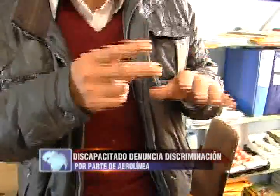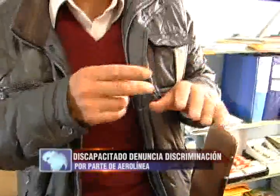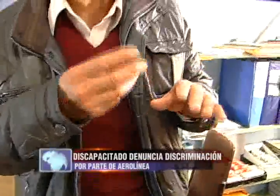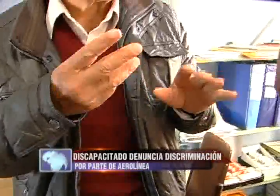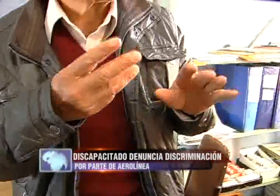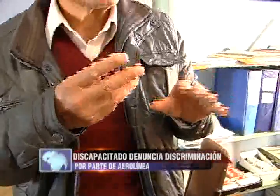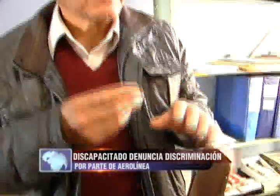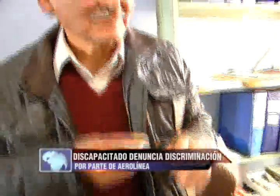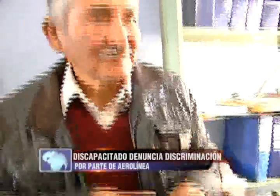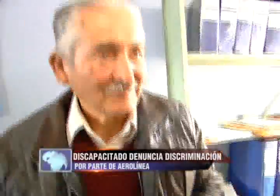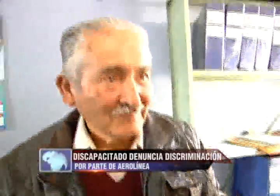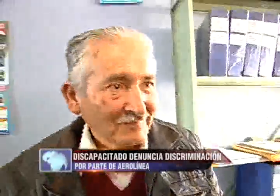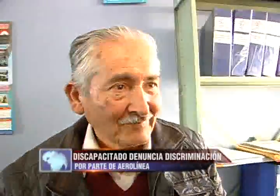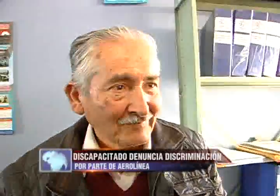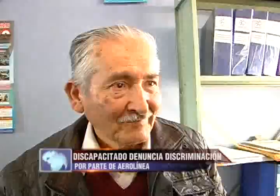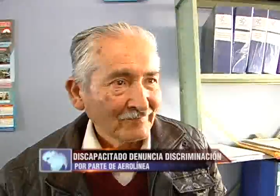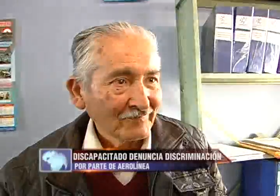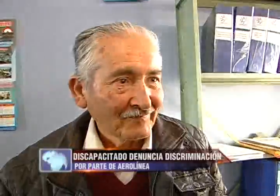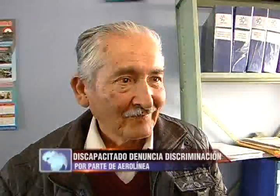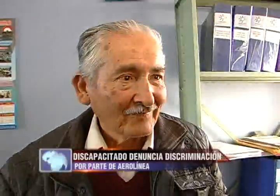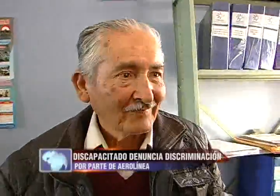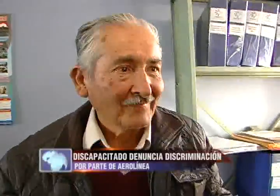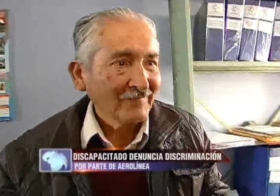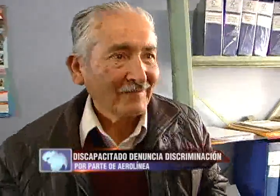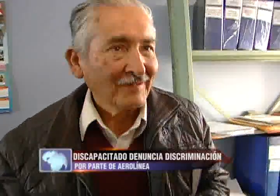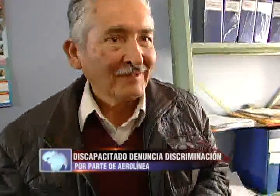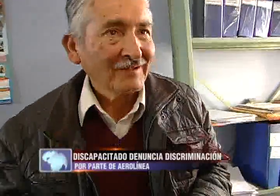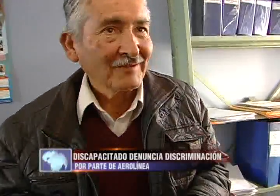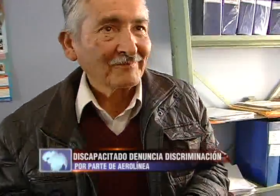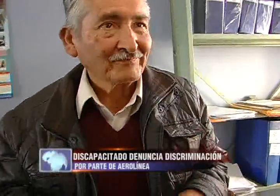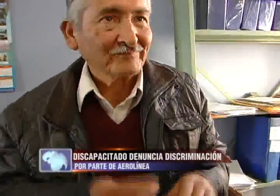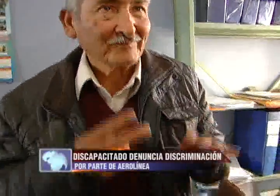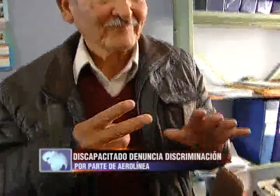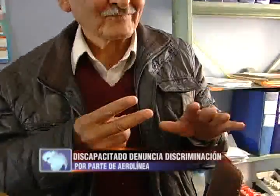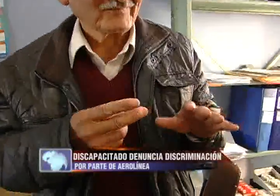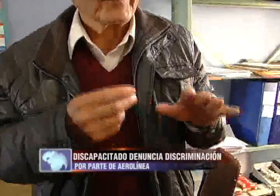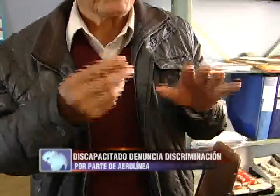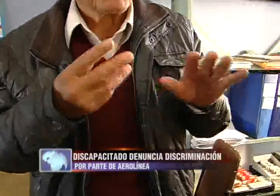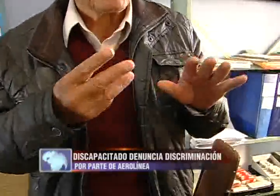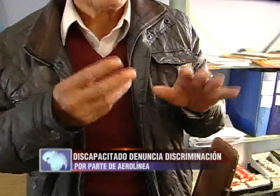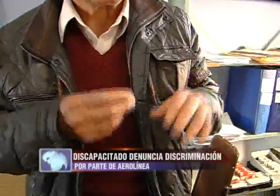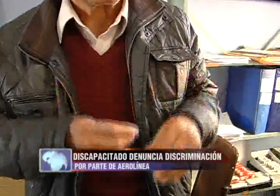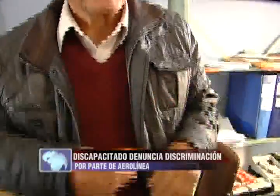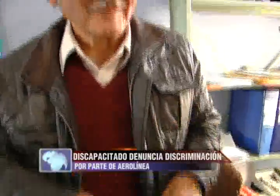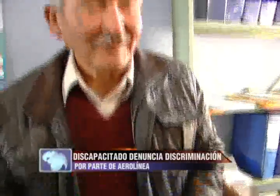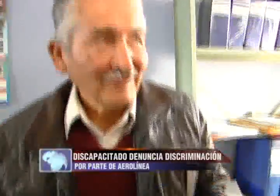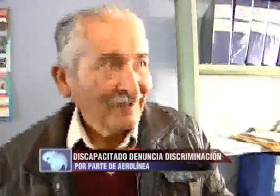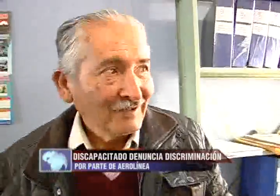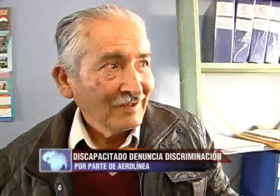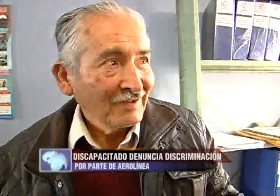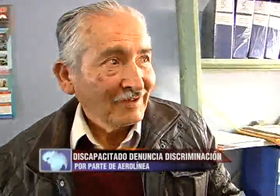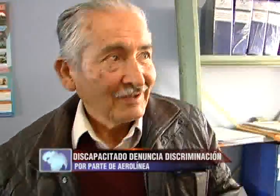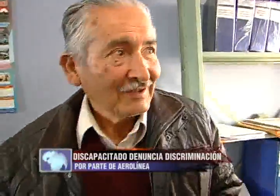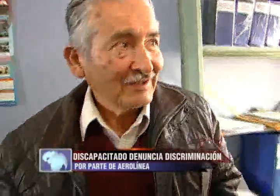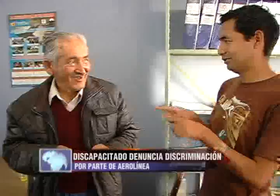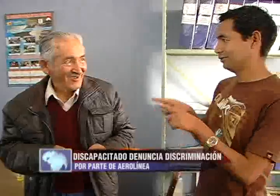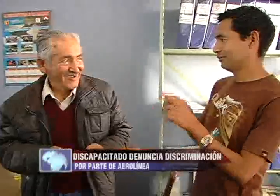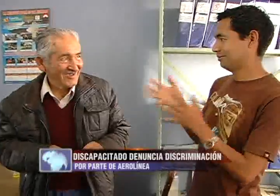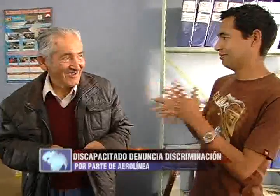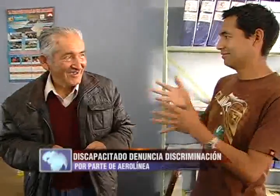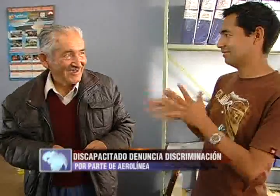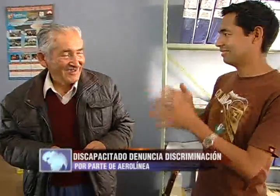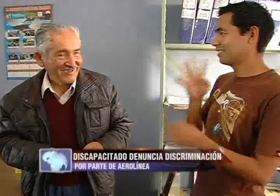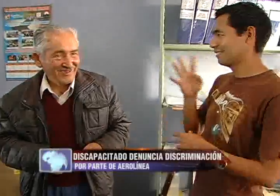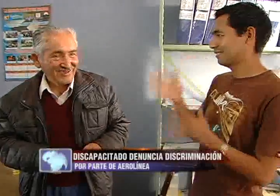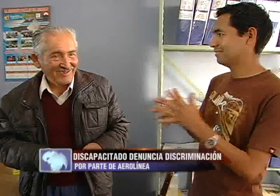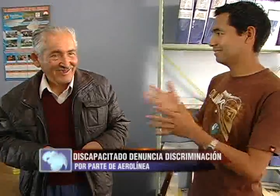dice, no va a afectar su vuelo, no se preocupe. Lo tuvieron esperando. La persona que le dijo esto de Peruvian estuvo haciendo otras